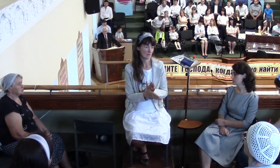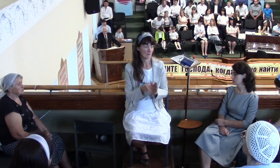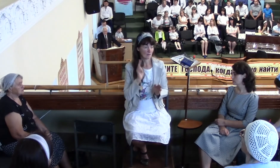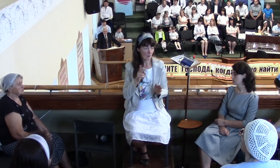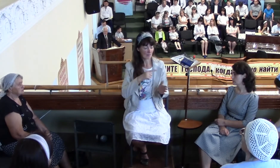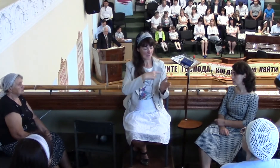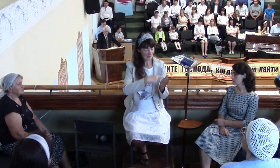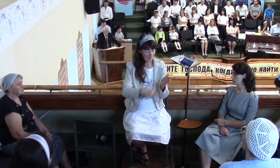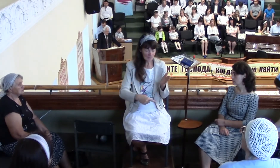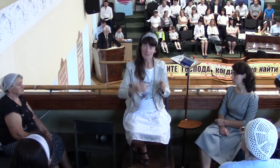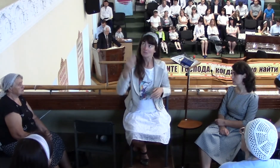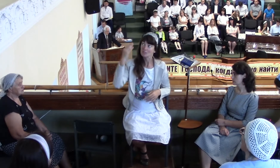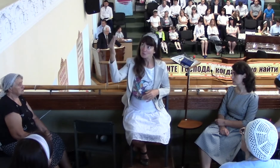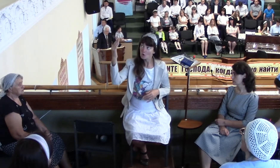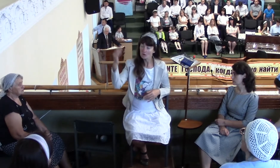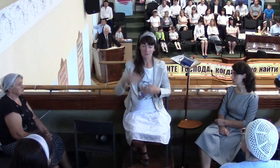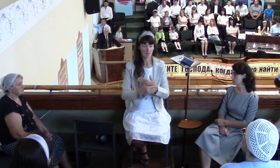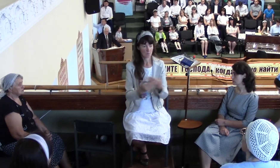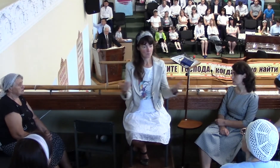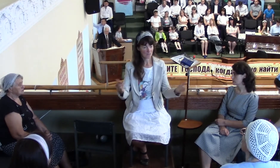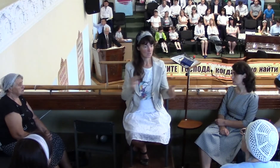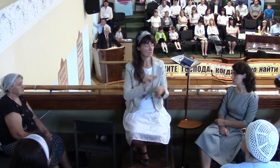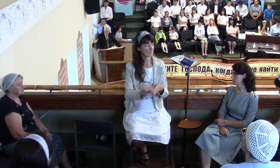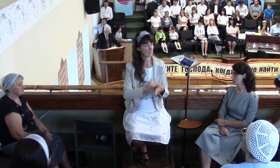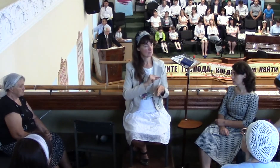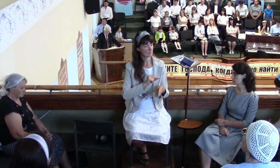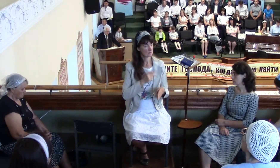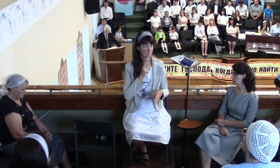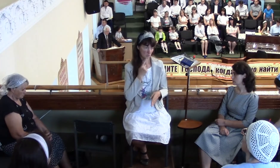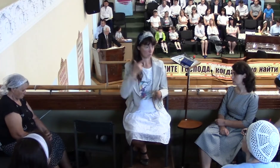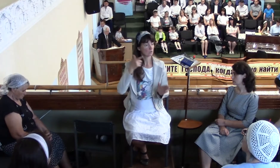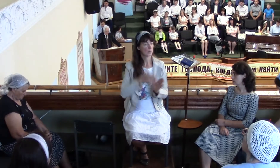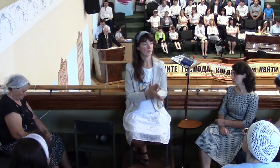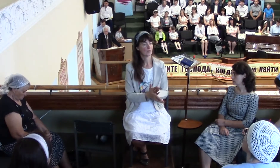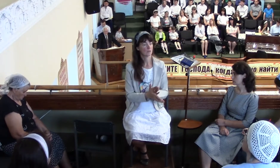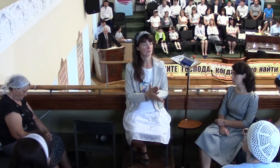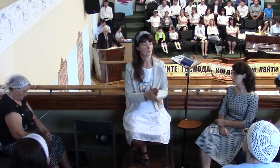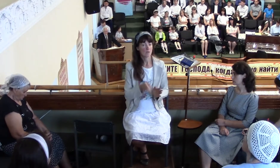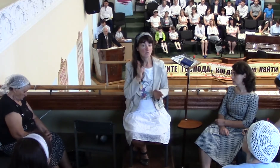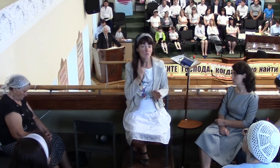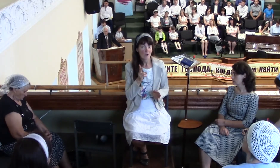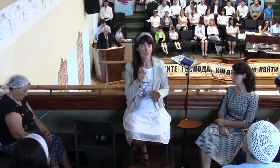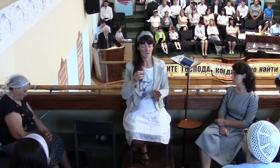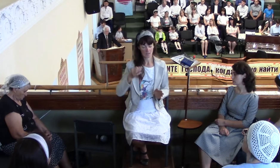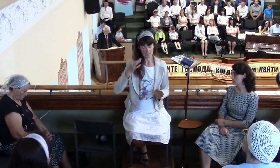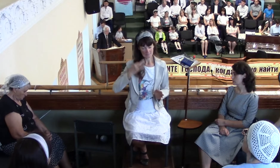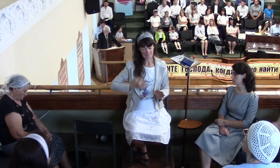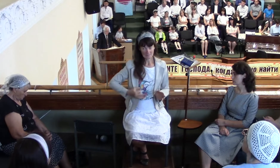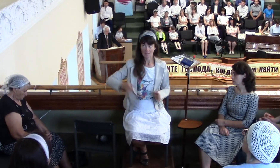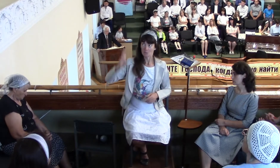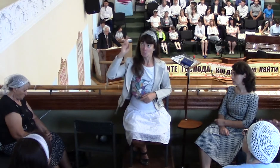представлению. Висит Сын Божий на кресте, и ранами его мы